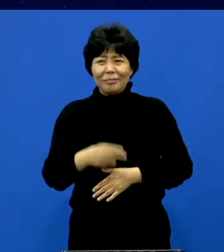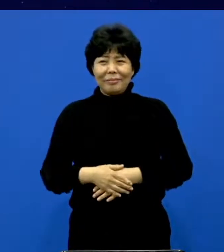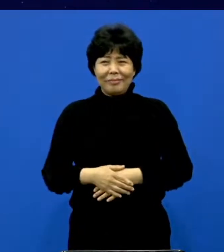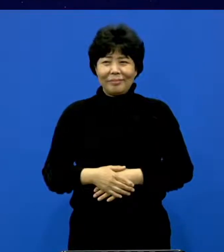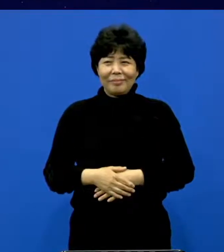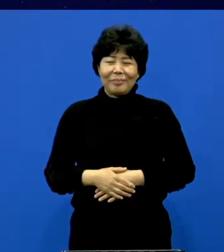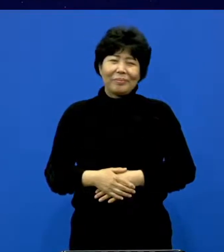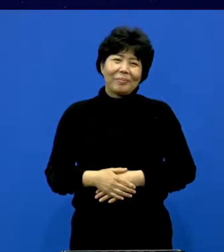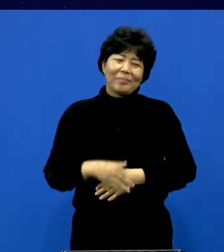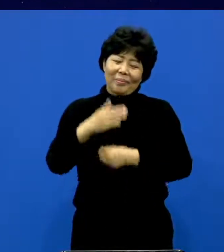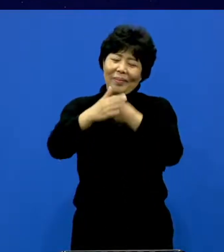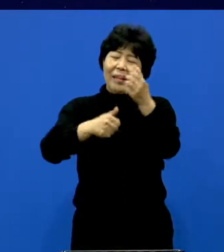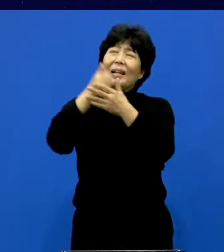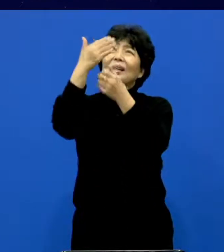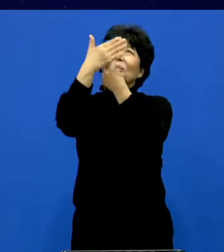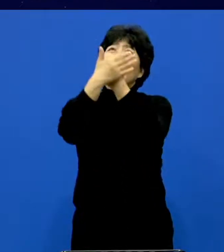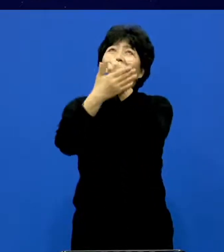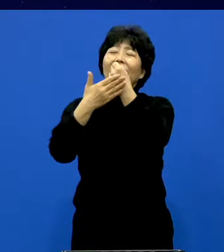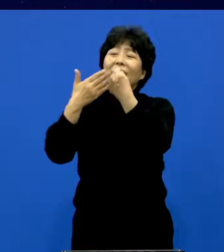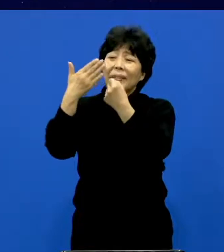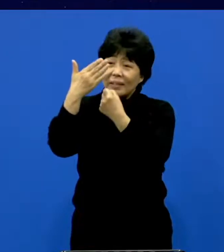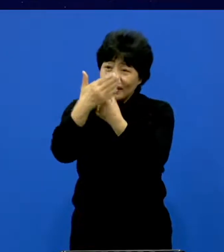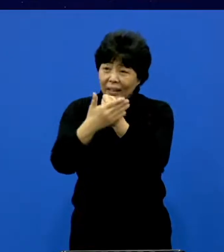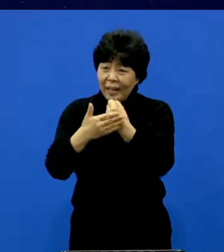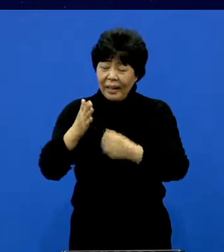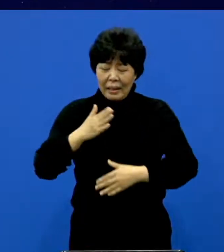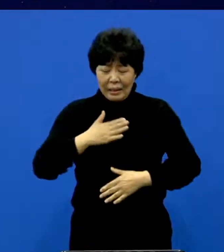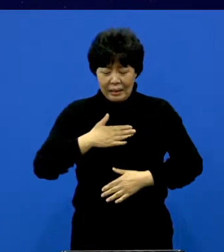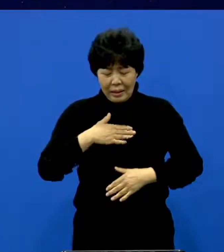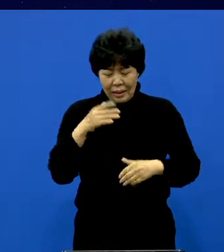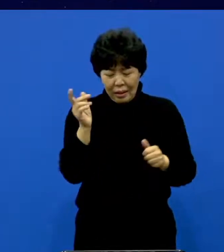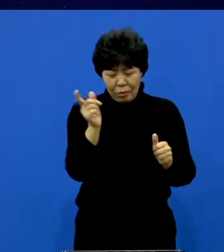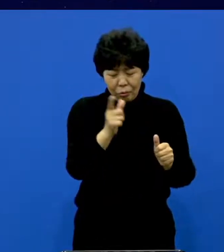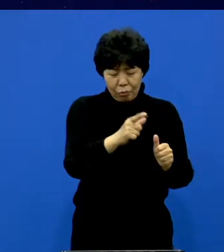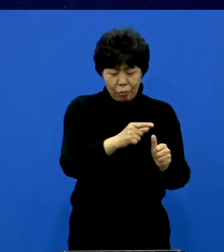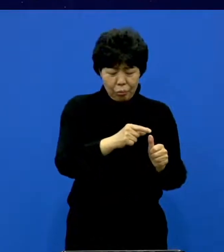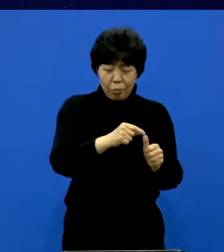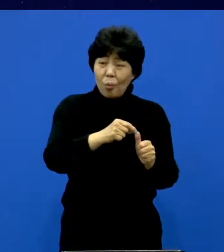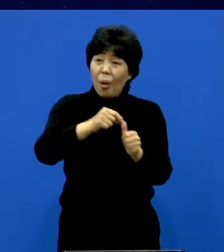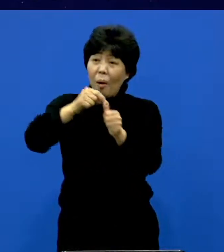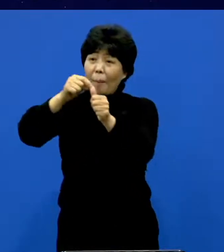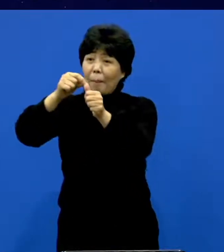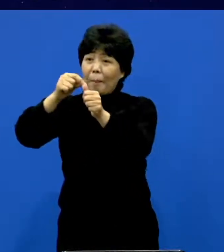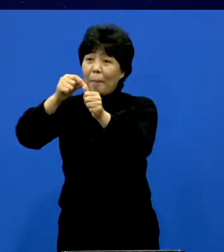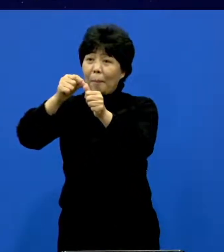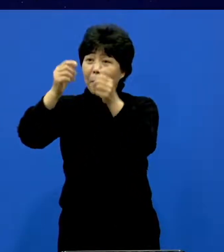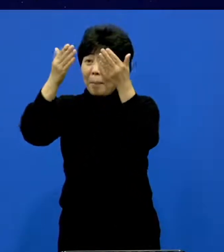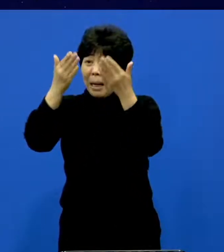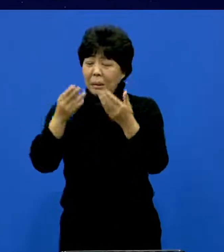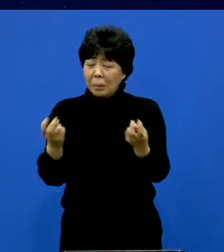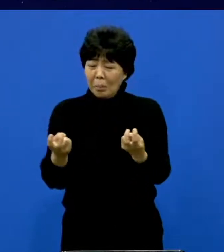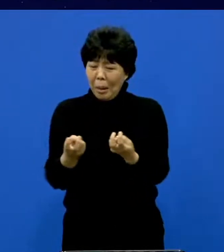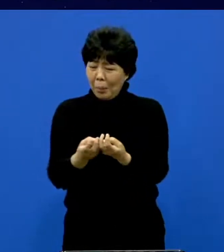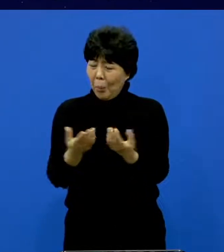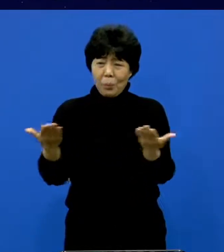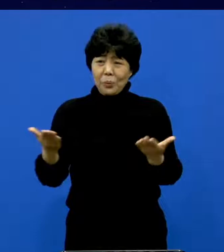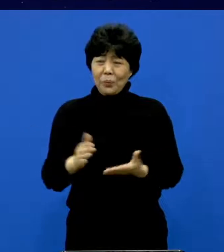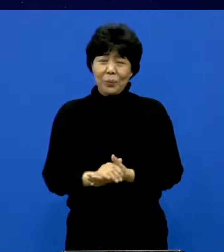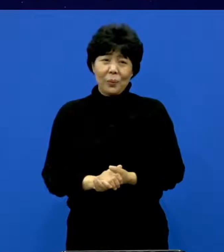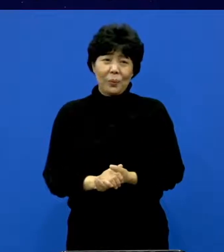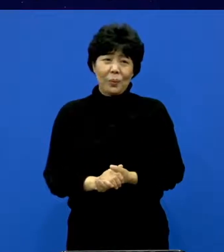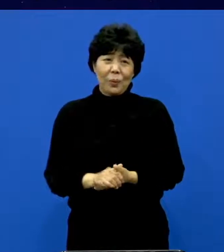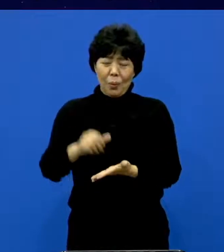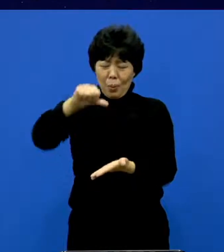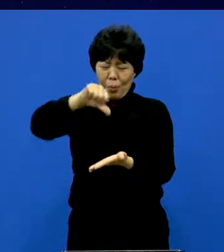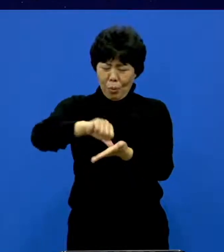여러분, 하나님의 은혜는 내가 구원받을 길이 도무지 없는 허물과 죄와 투성이 모순 덩어리인